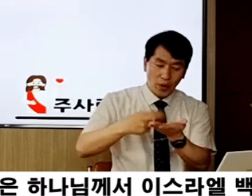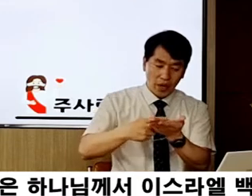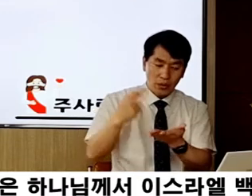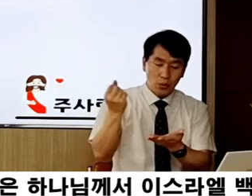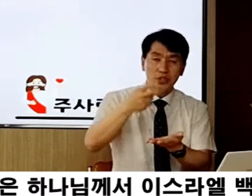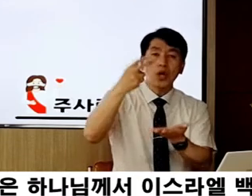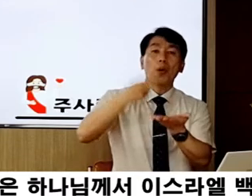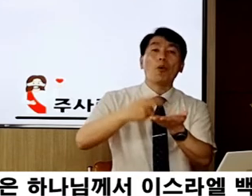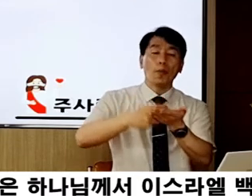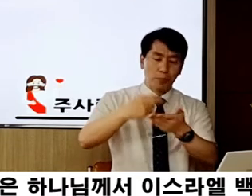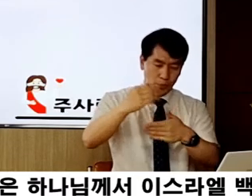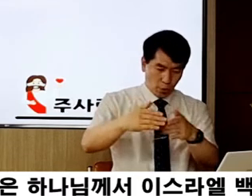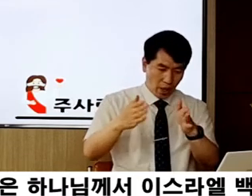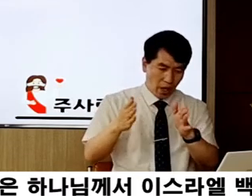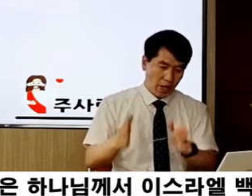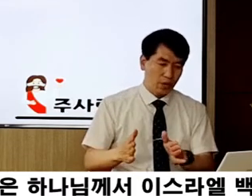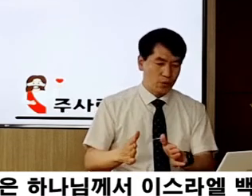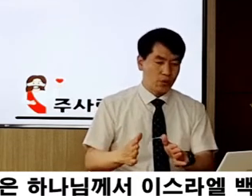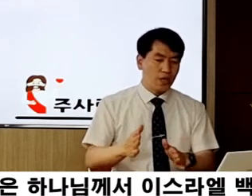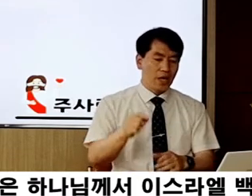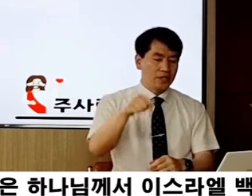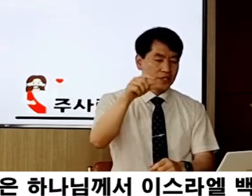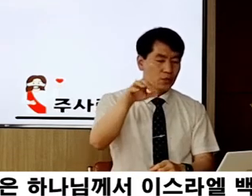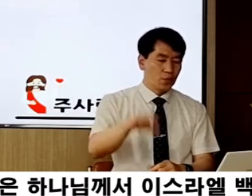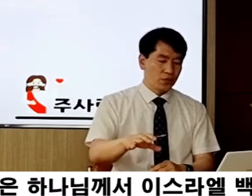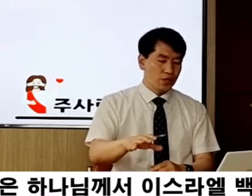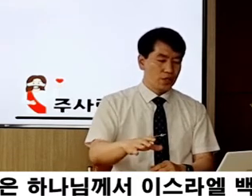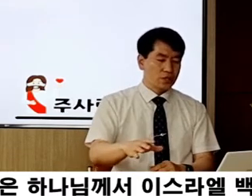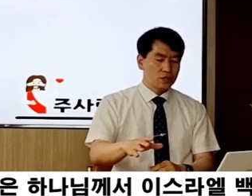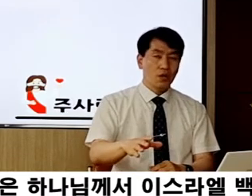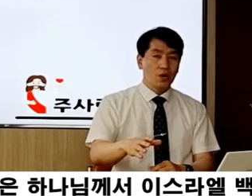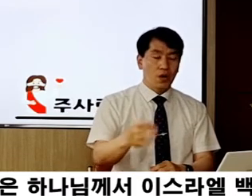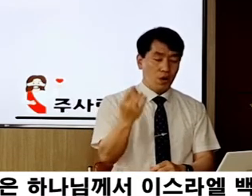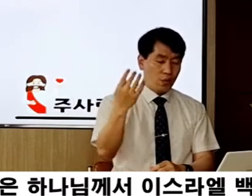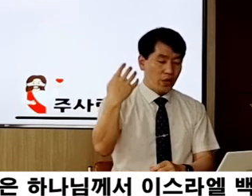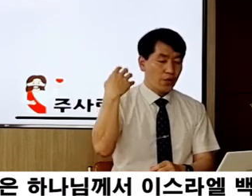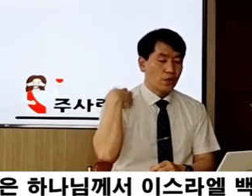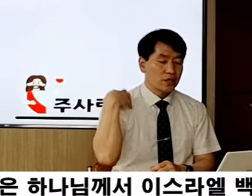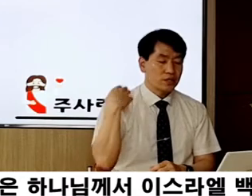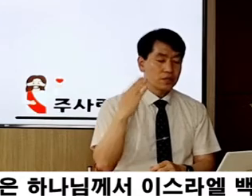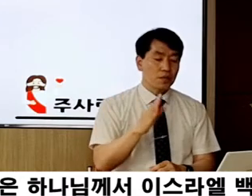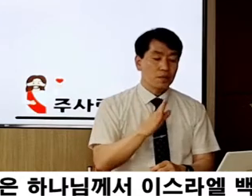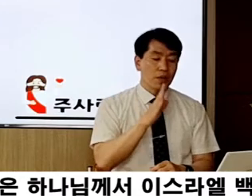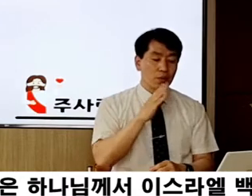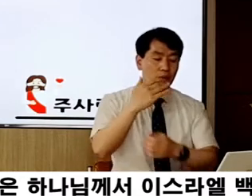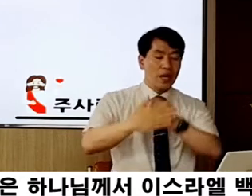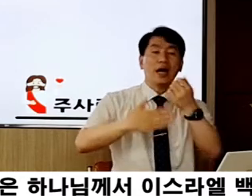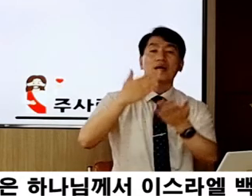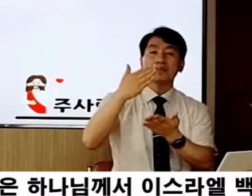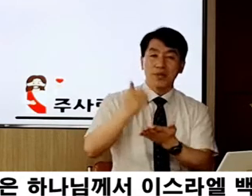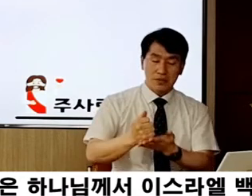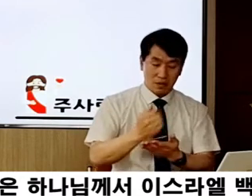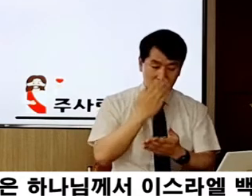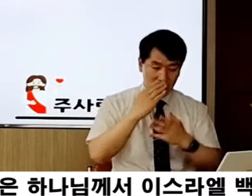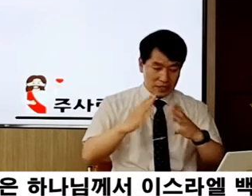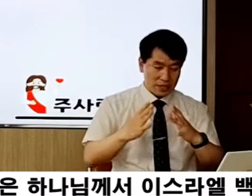증거궤 또는 법궤라고도 하는 이곳에서 원래 역할은 바로 하나님께서